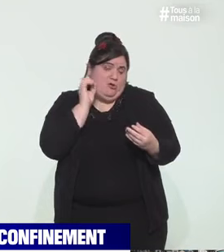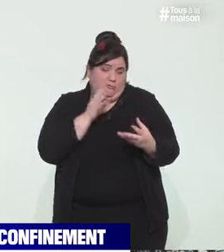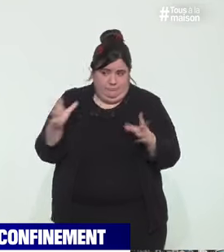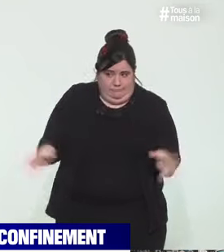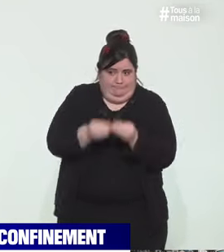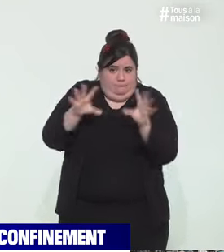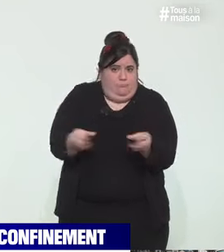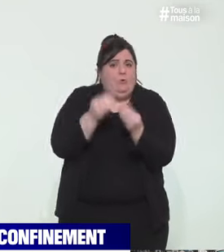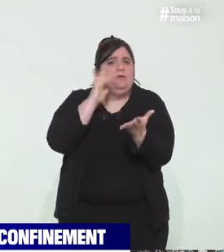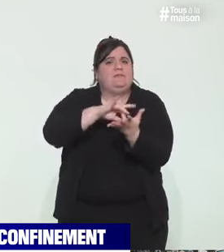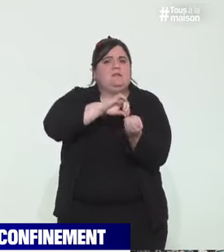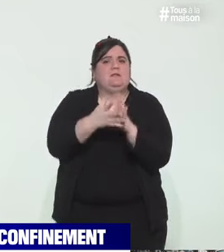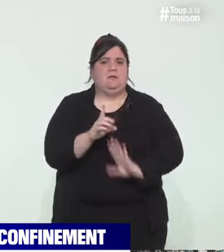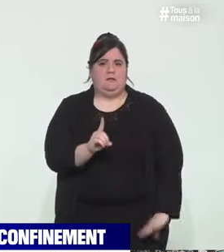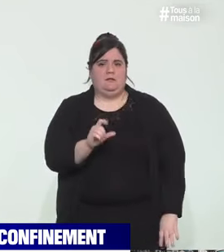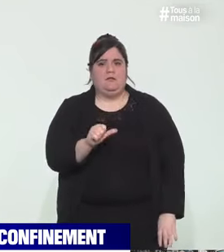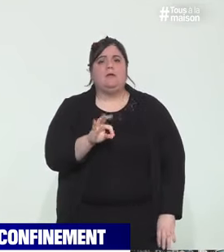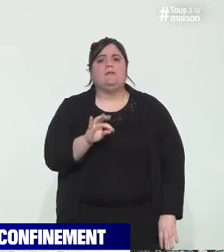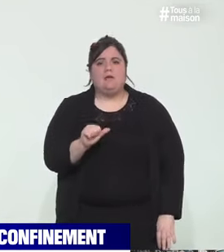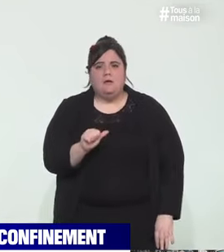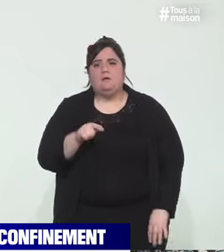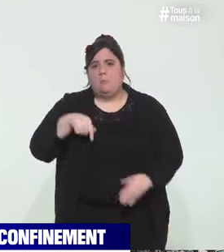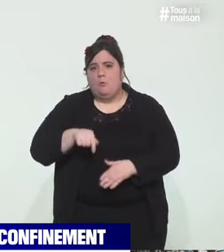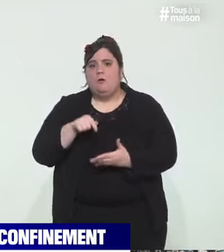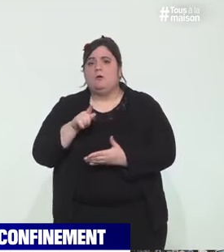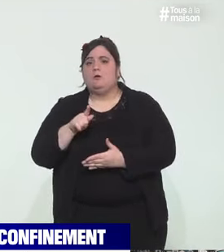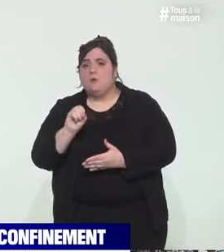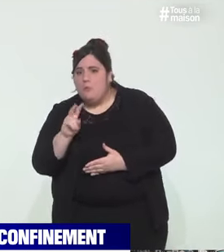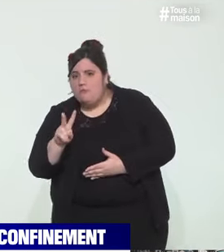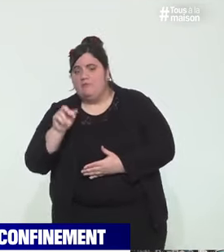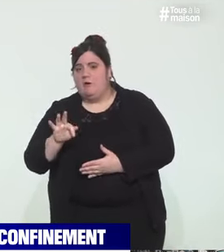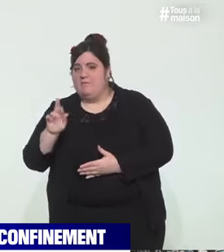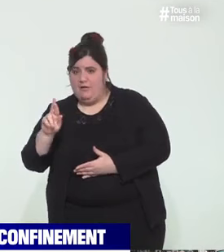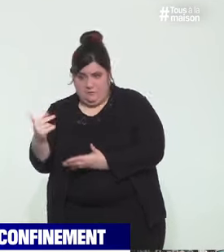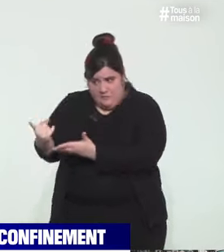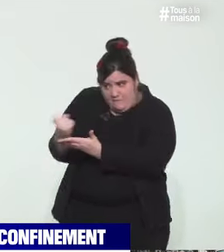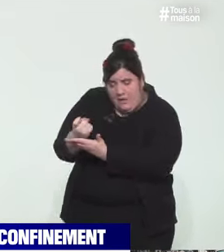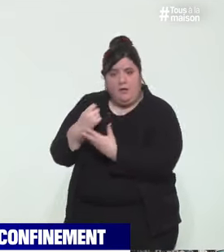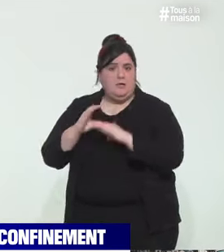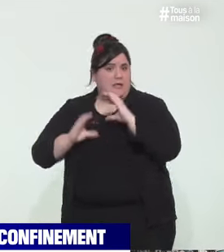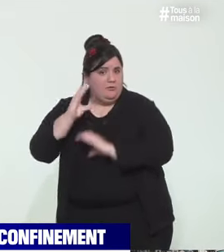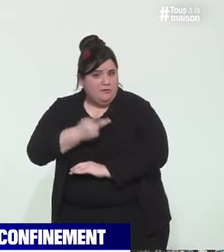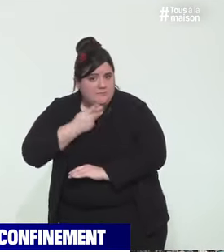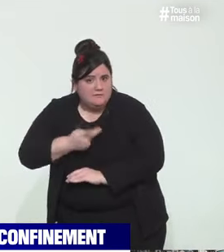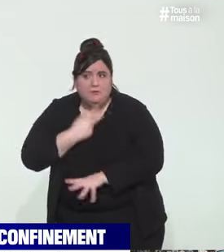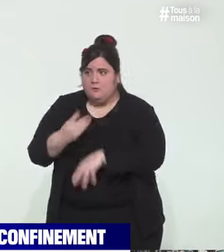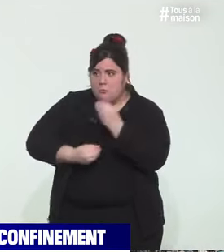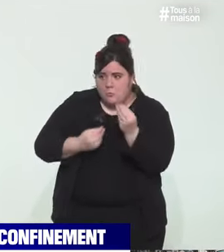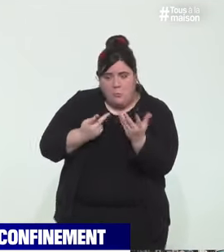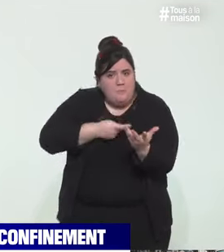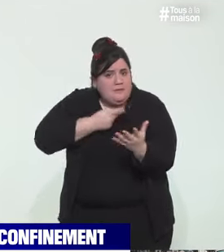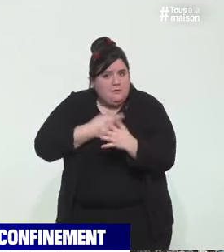enrichies par des données locales, d'activités de SOS médecins, de ressentis des médecins généralistes, d'activités